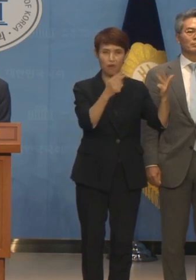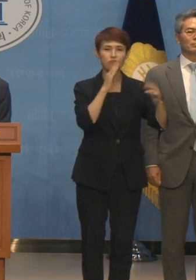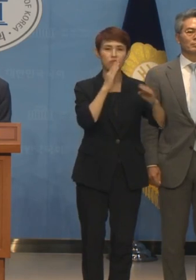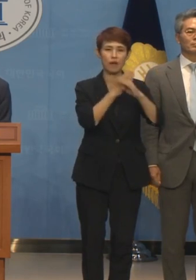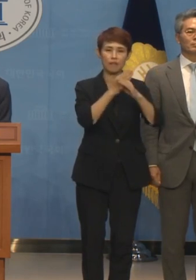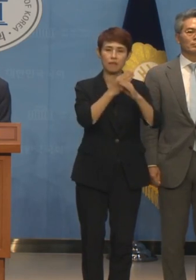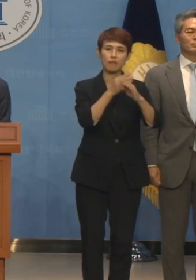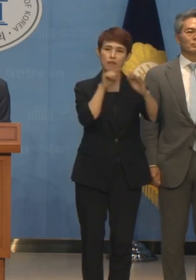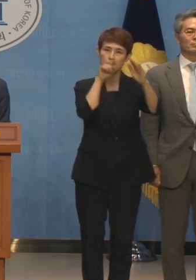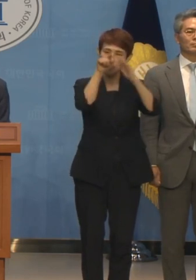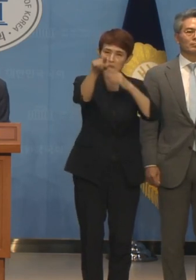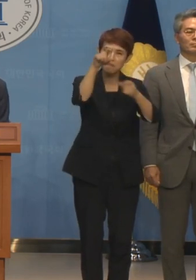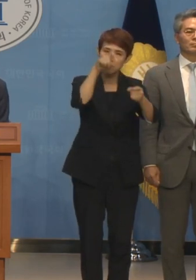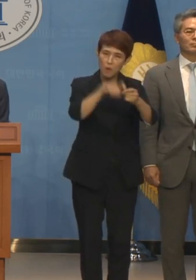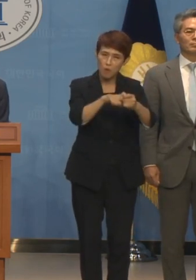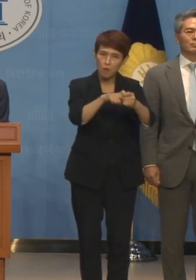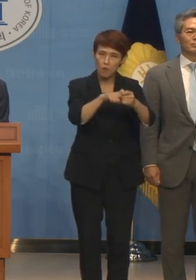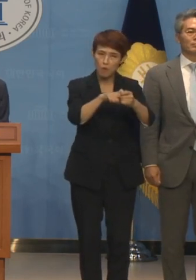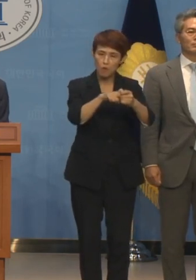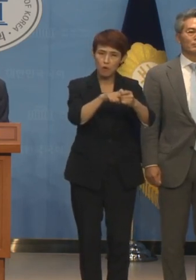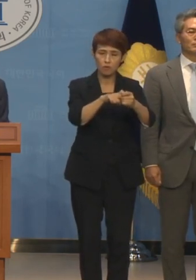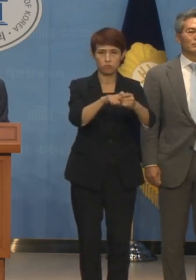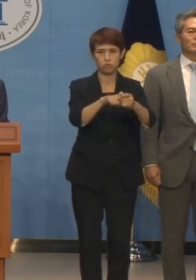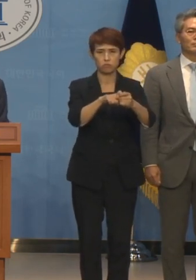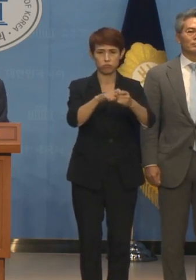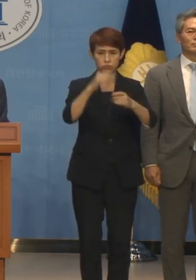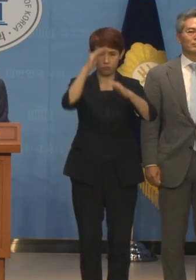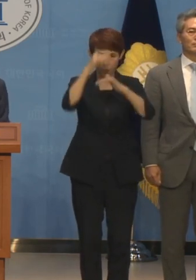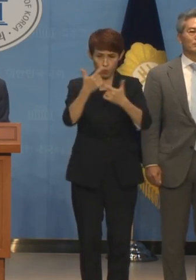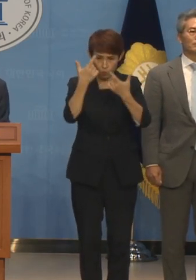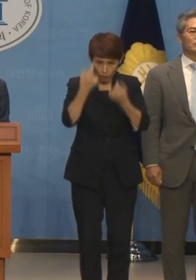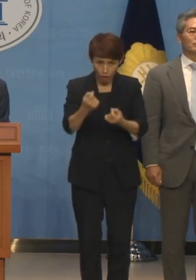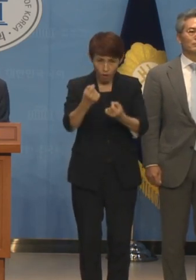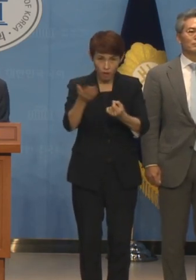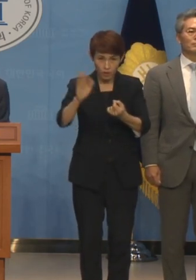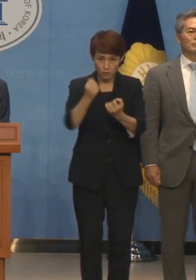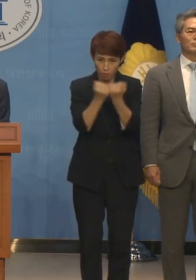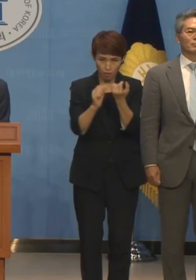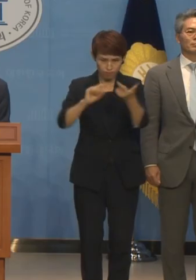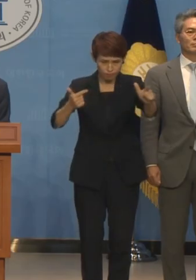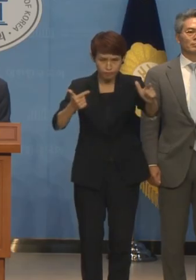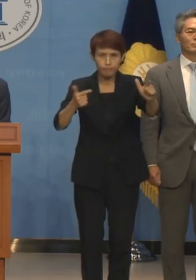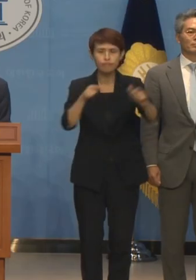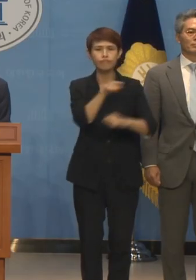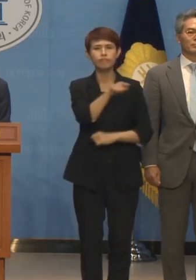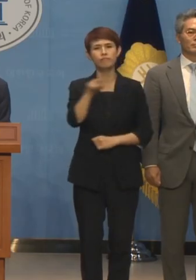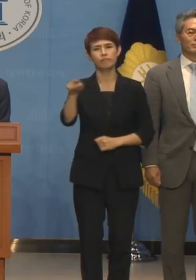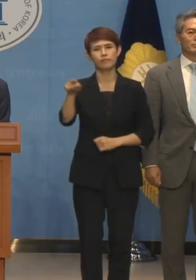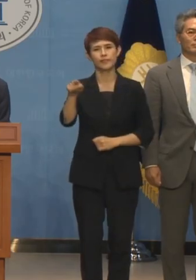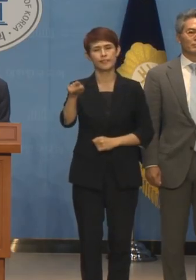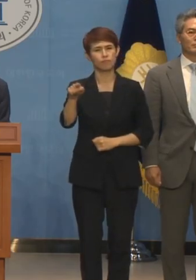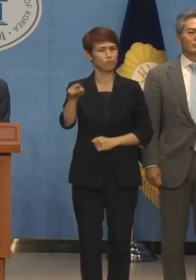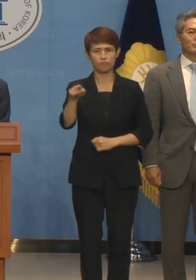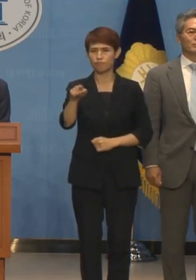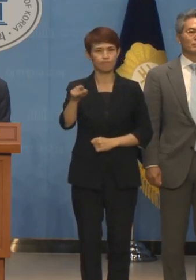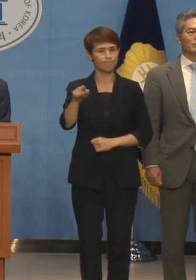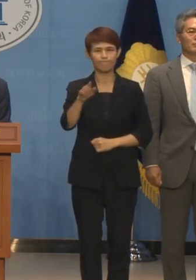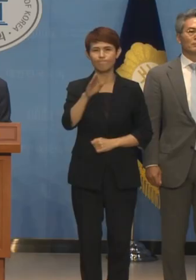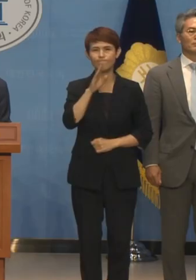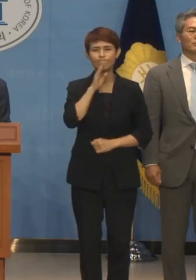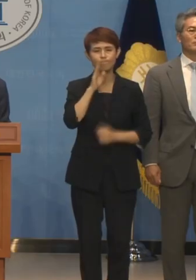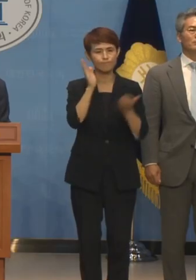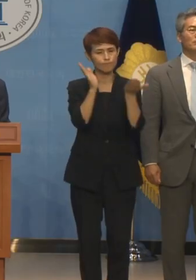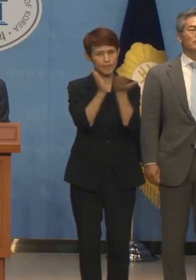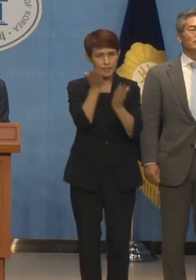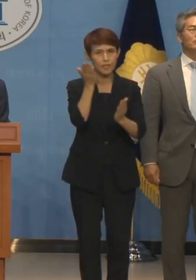비용을 위한 것이다, 대납한 것이다, 이렇게 왜곡하고 있어서 저희들이 이게 사실과 전혀 다르다라고